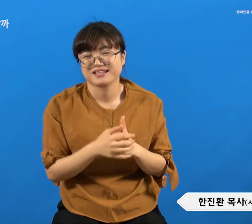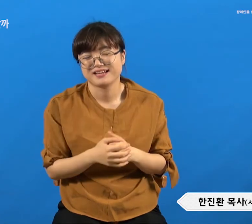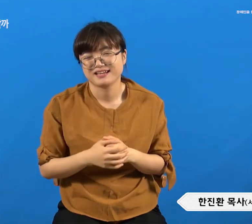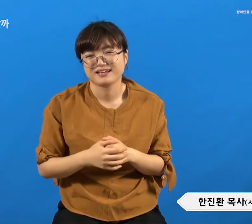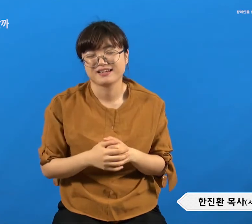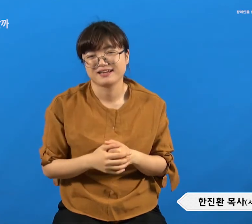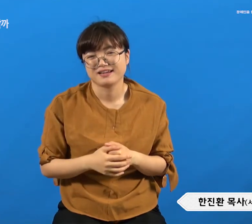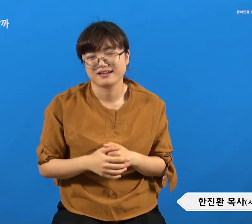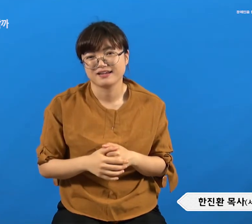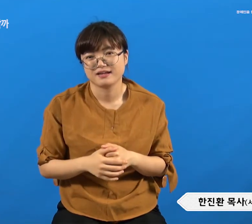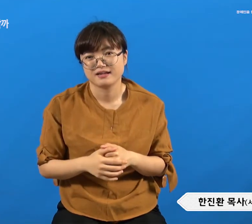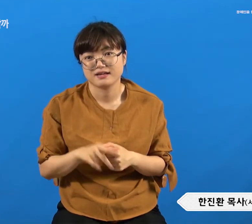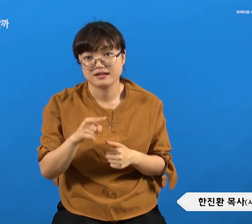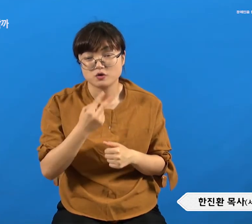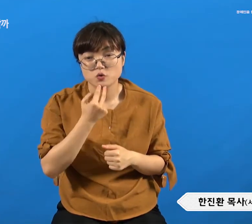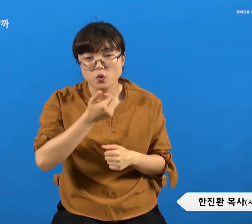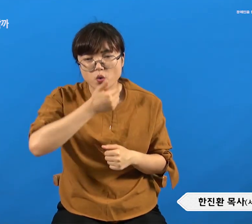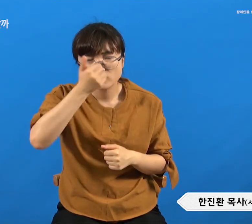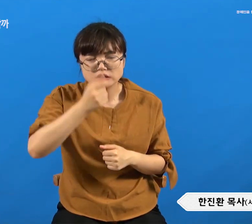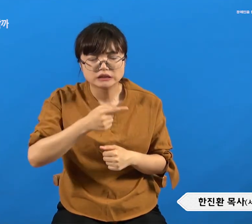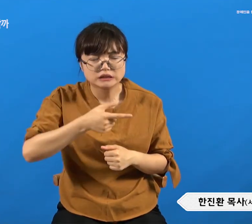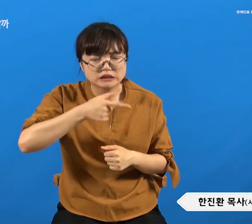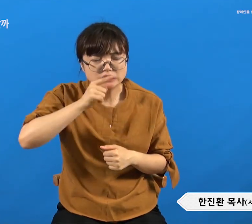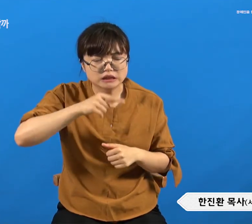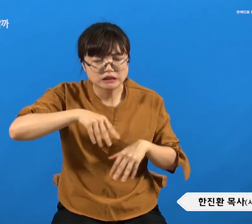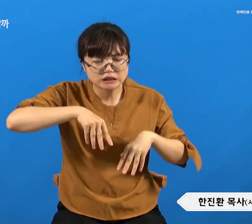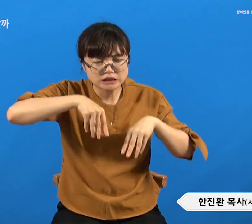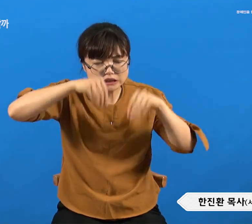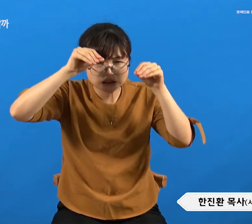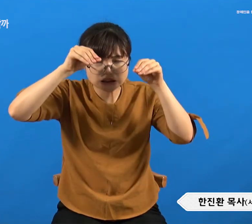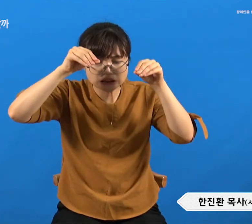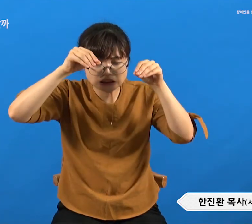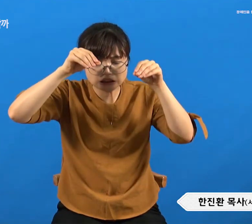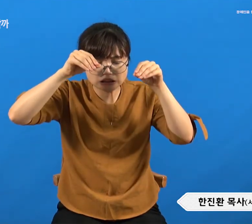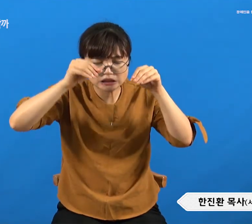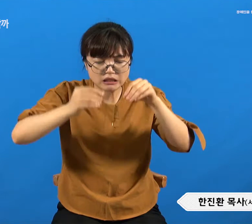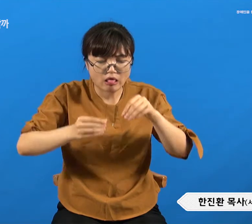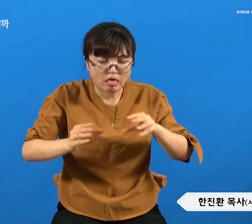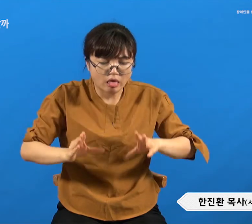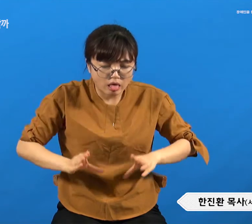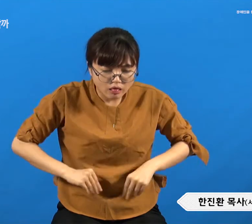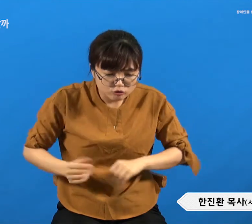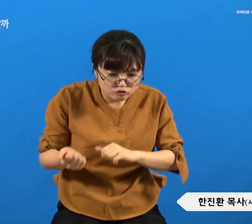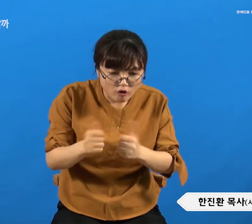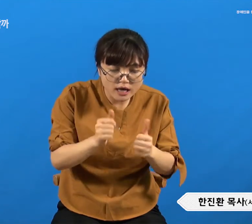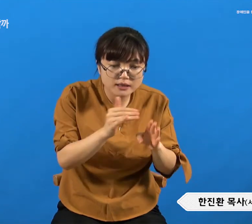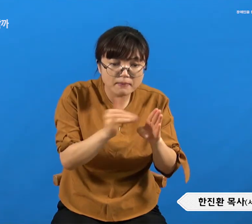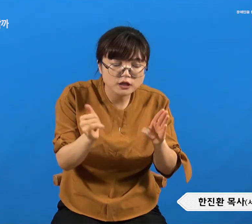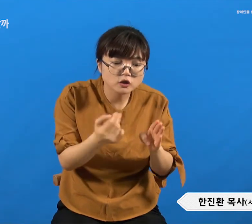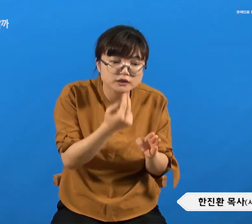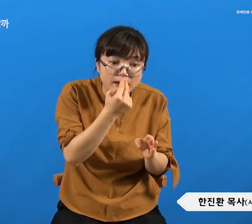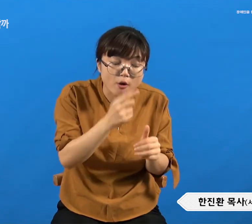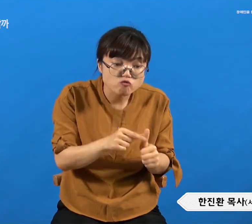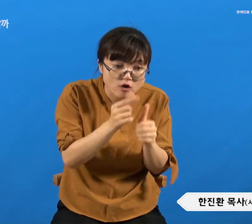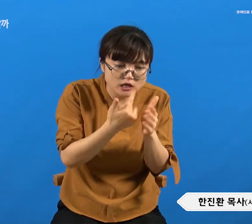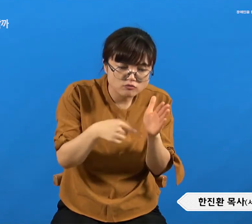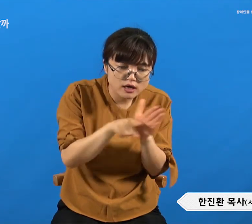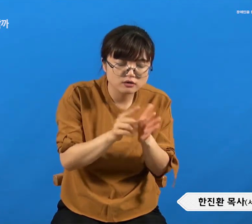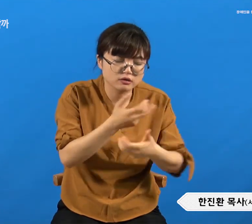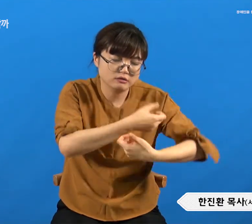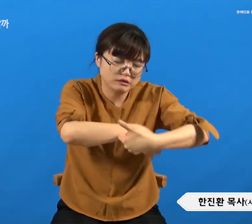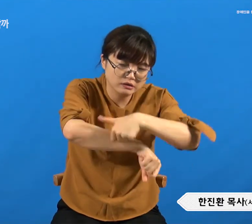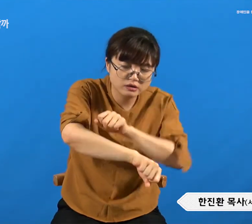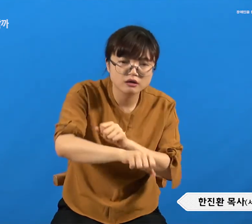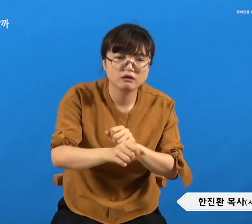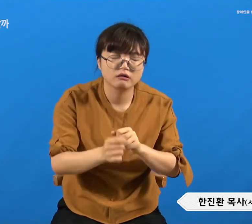있습니다. 그는 기근에 굶주려서 죽어가는 수많은 백성들의 생명을 구원하는 일에